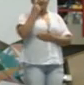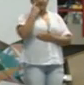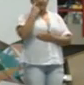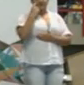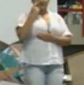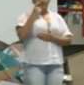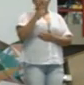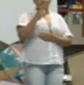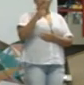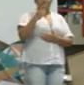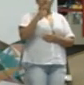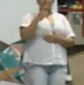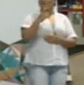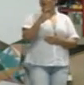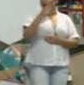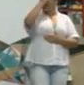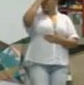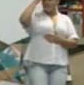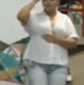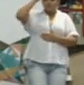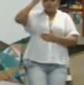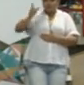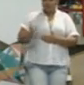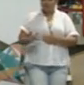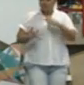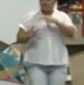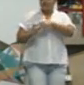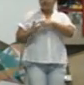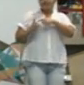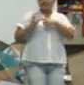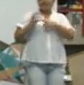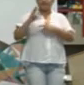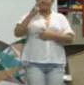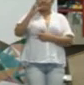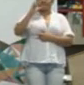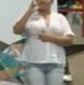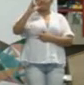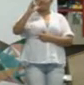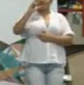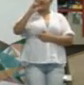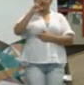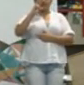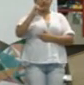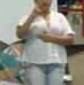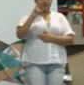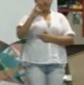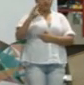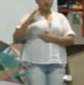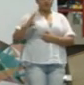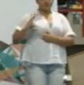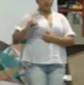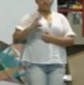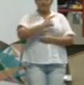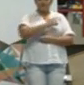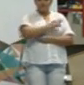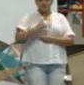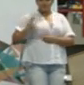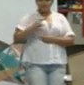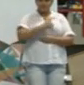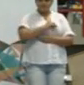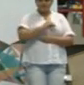Voltam para cá, grava de novo. Vai. Tem gente que diz que os vírus são